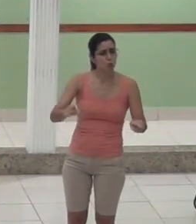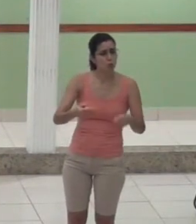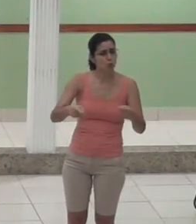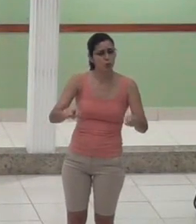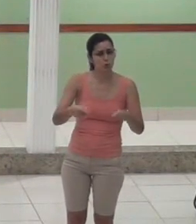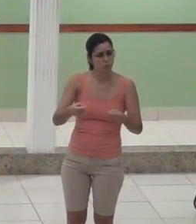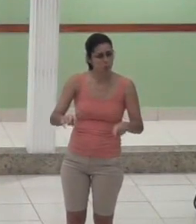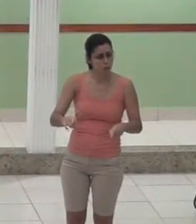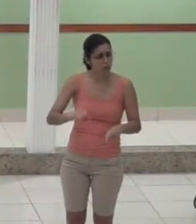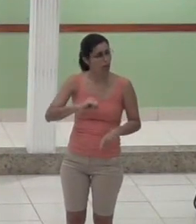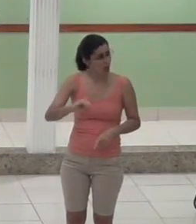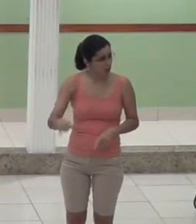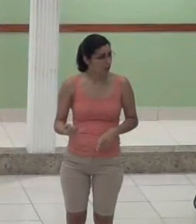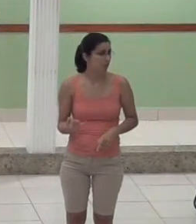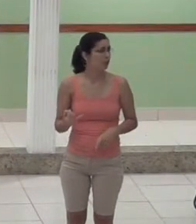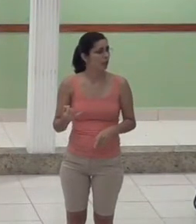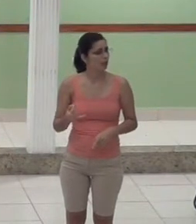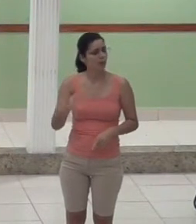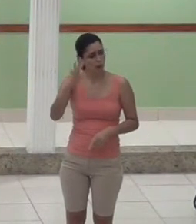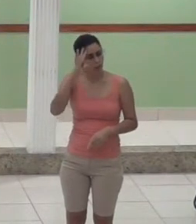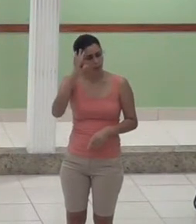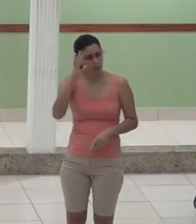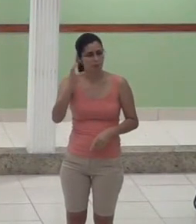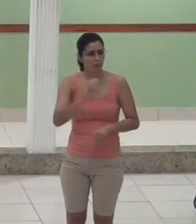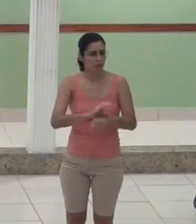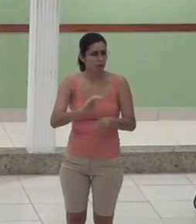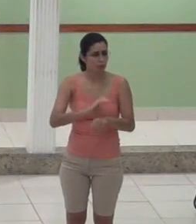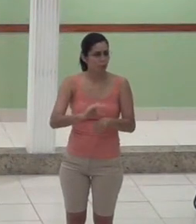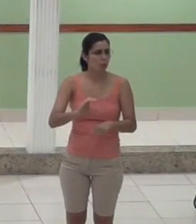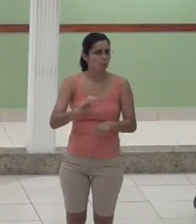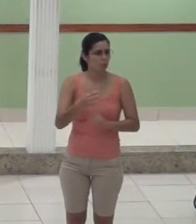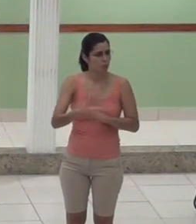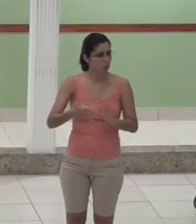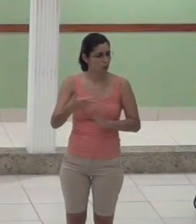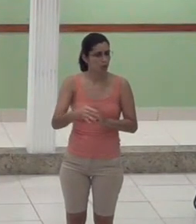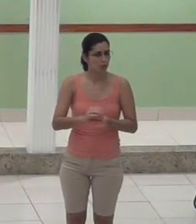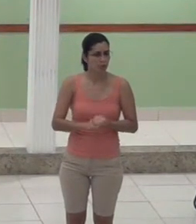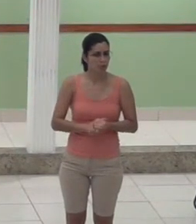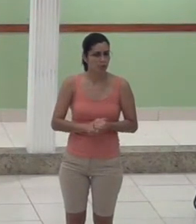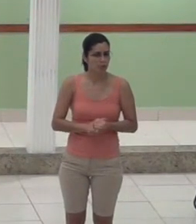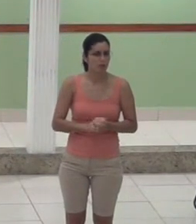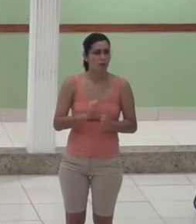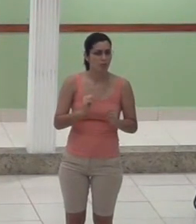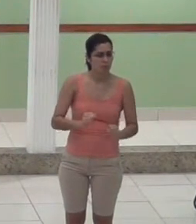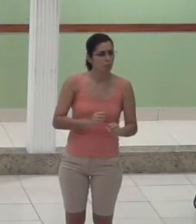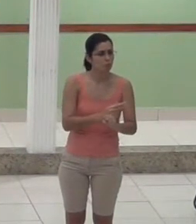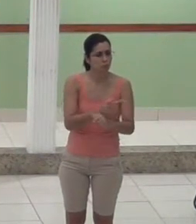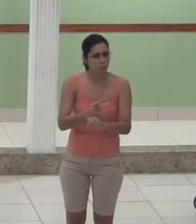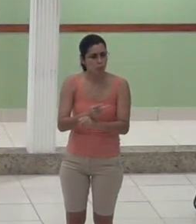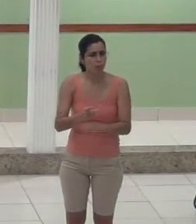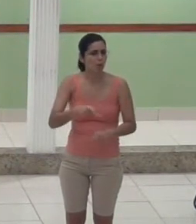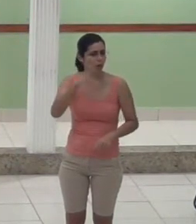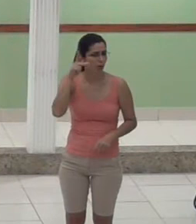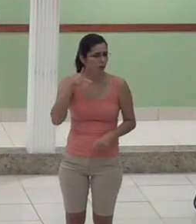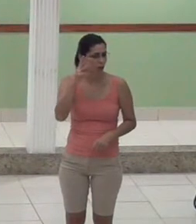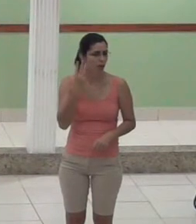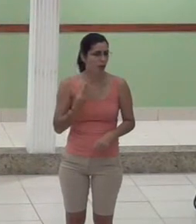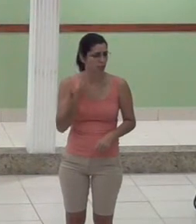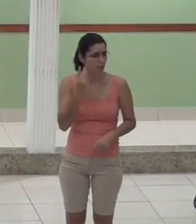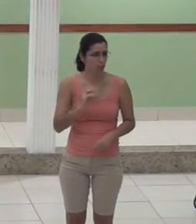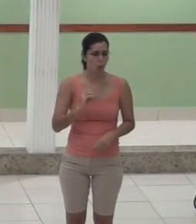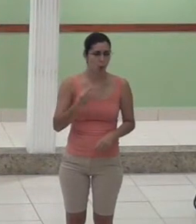faça a inscrição, procure uma de nós, né? Eu, Kelly, Marta, Larissa, para fazer a inscrição, tá bom? Então, o valor